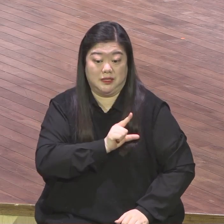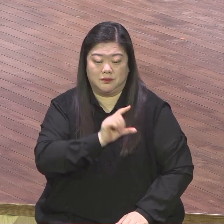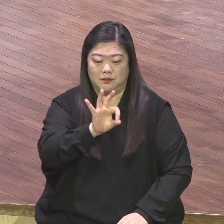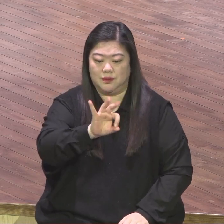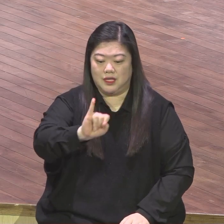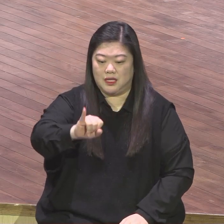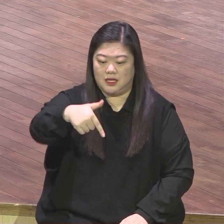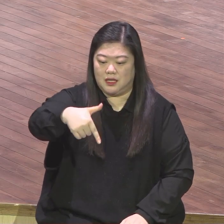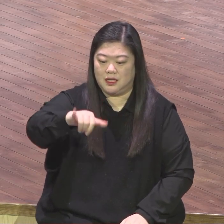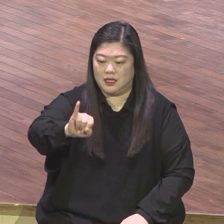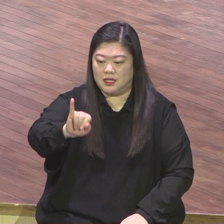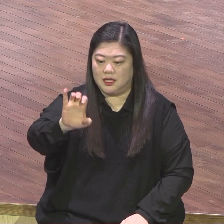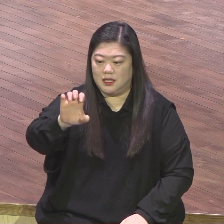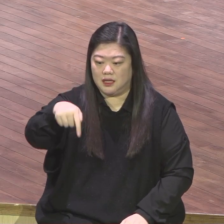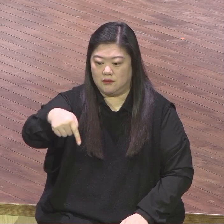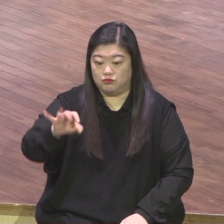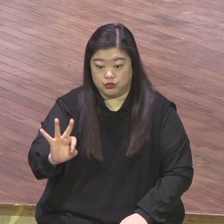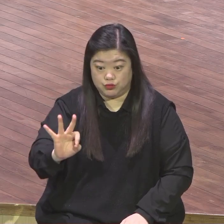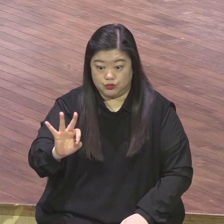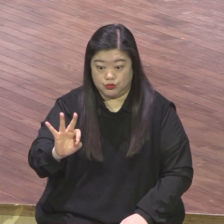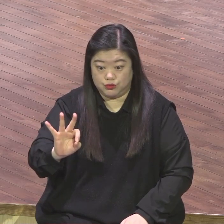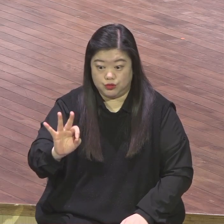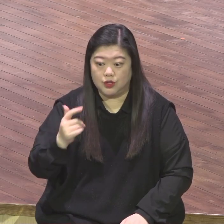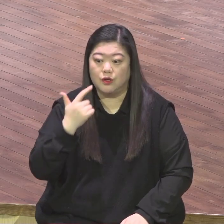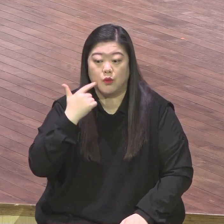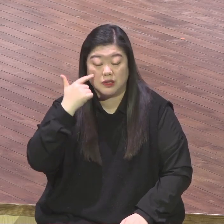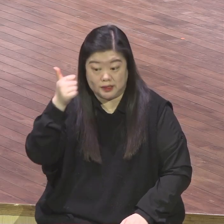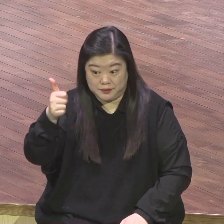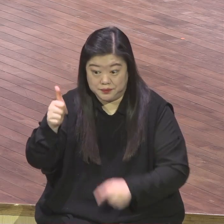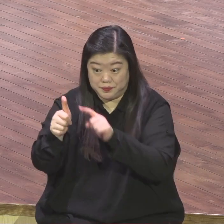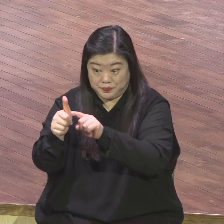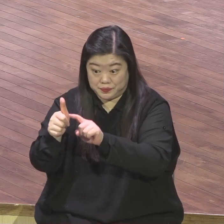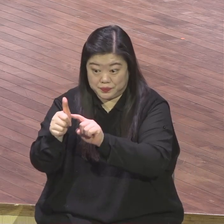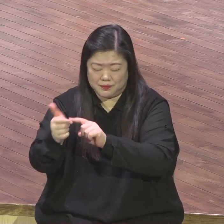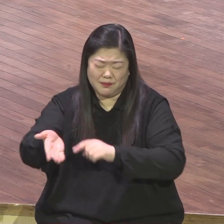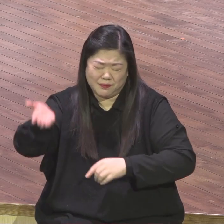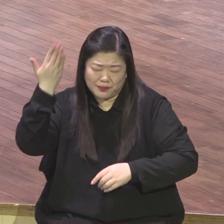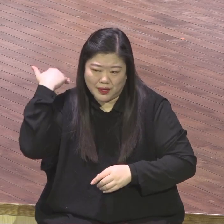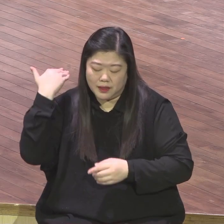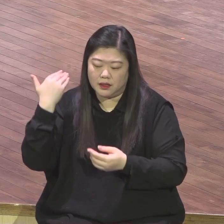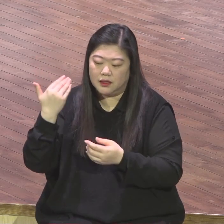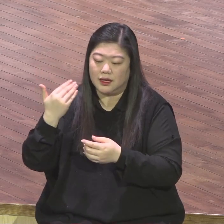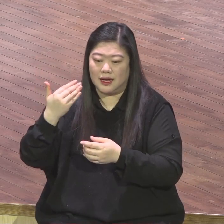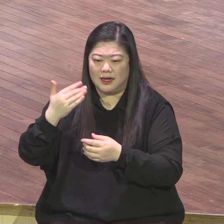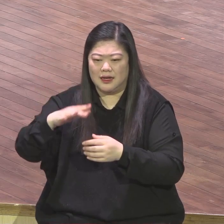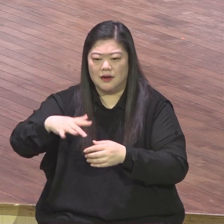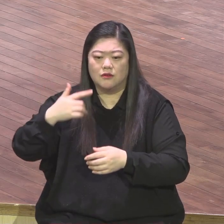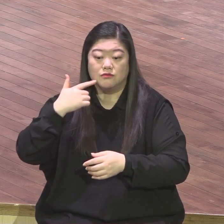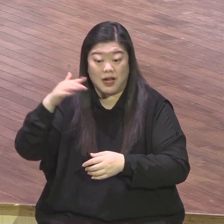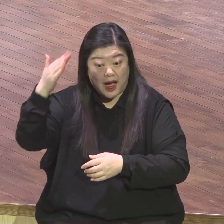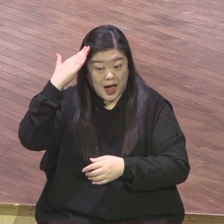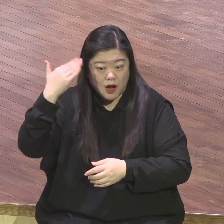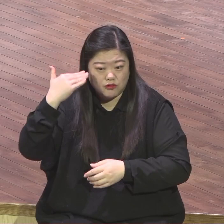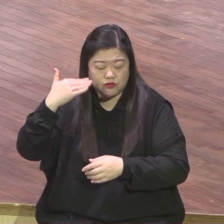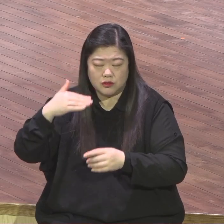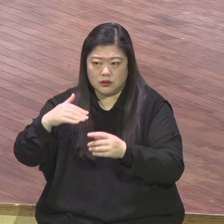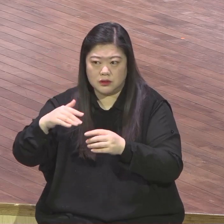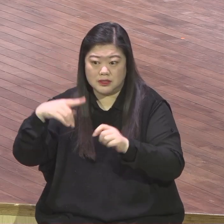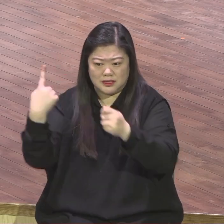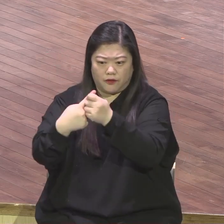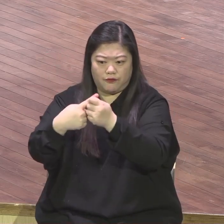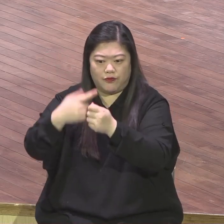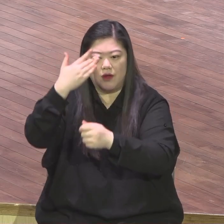최초로 제주도 선교사로 파송을 받았습니다. 당시 제주도는 이 지금과 달리 완전히